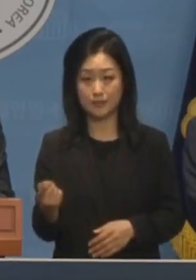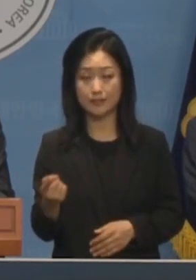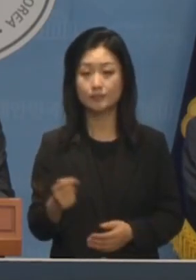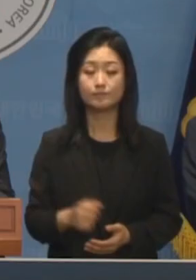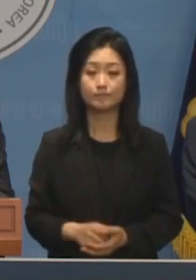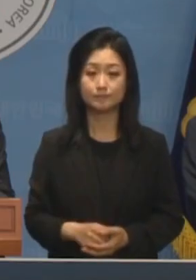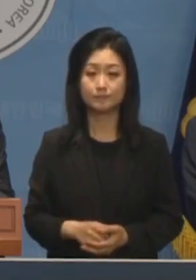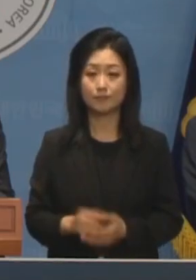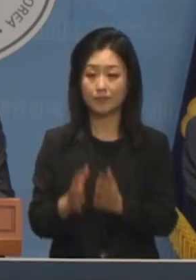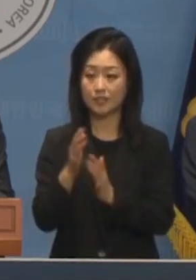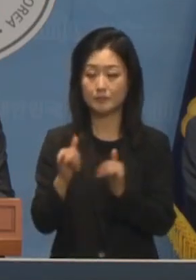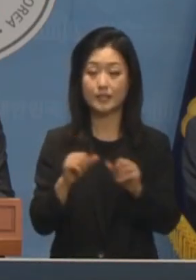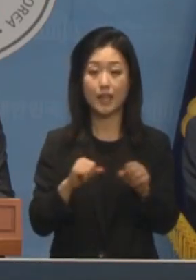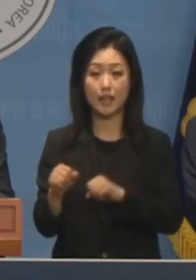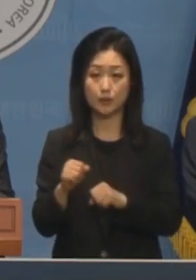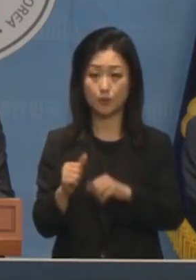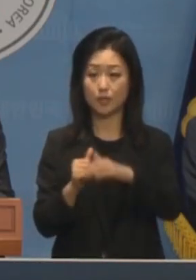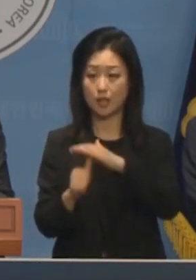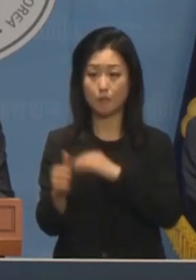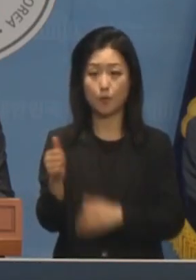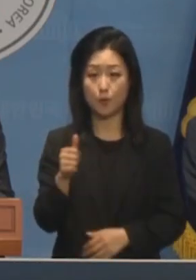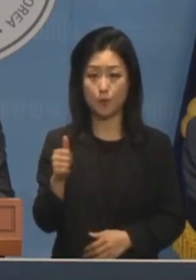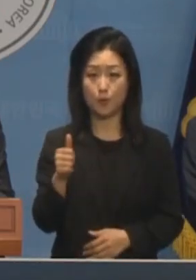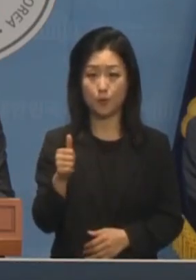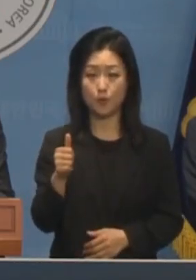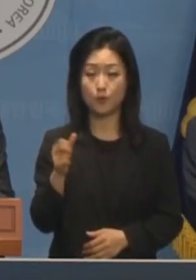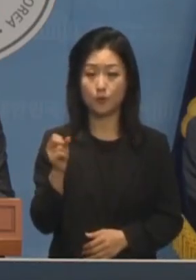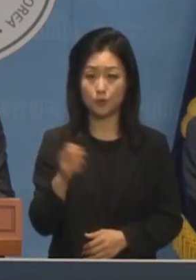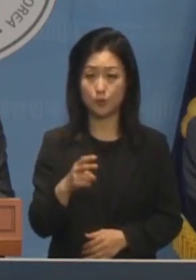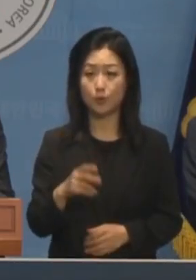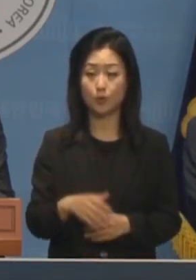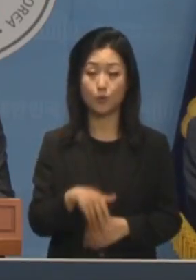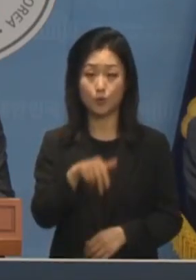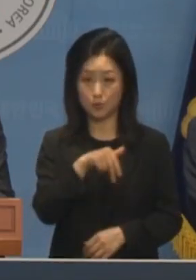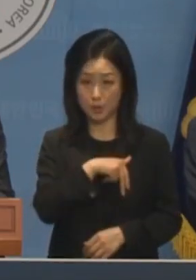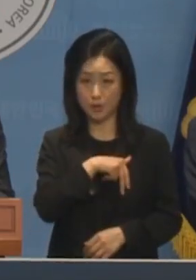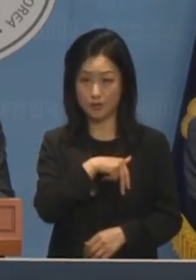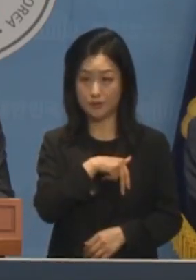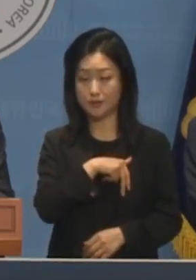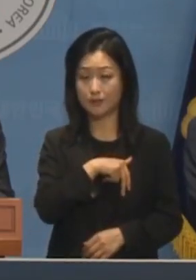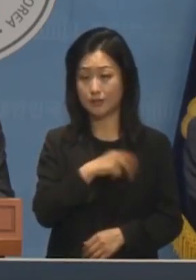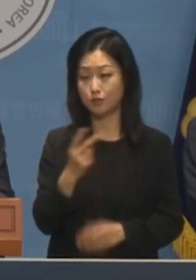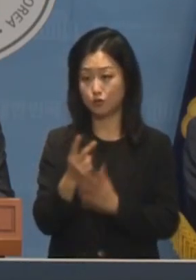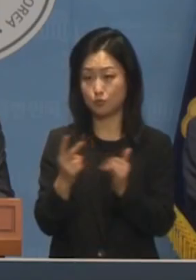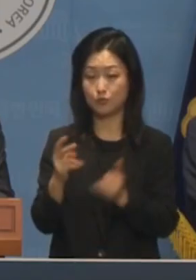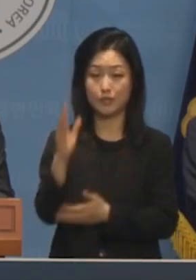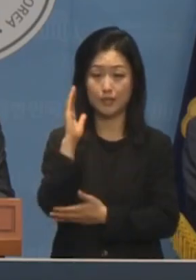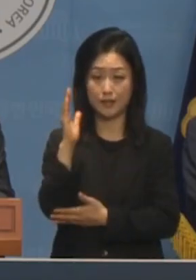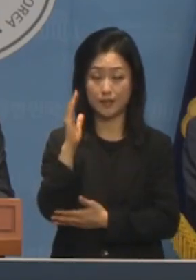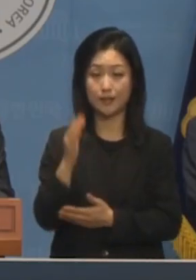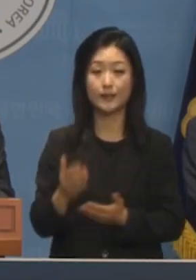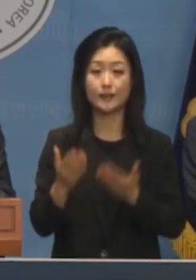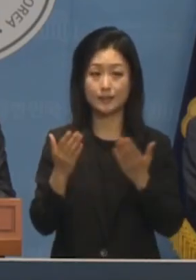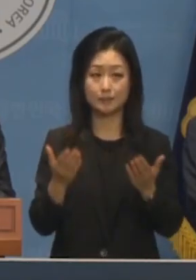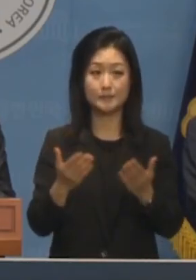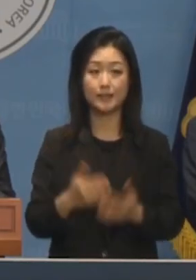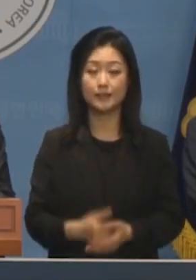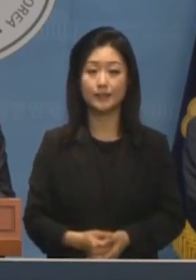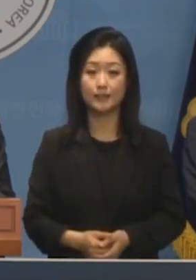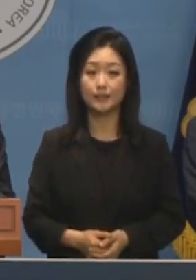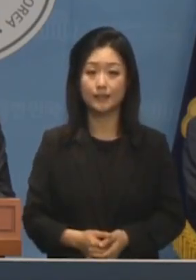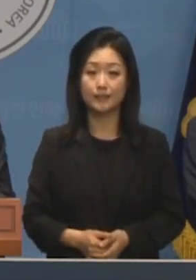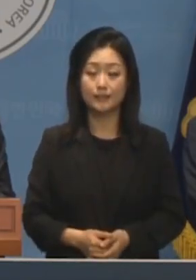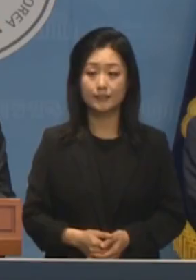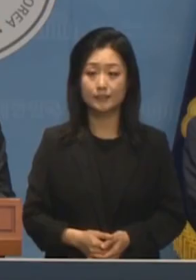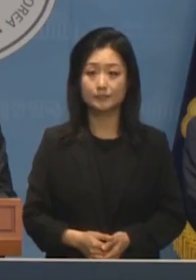순서로 시민행동 문성호 대표님과 강준현 의원님께서 기자회견을 낭독하는 순서로